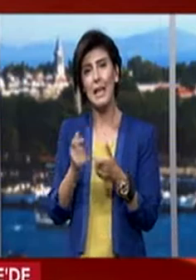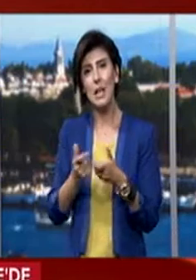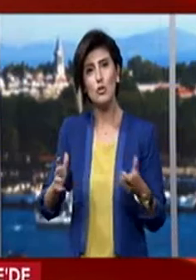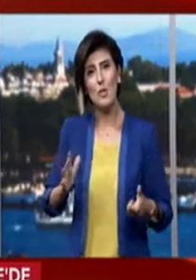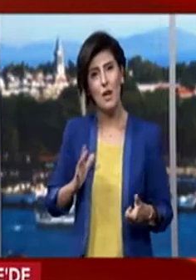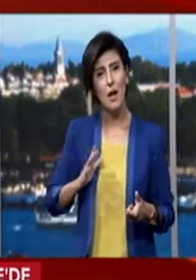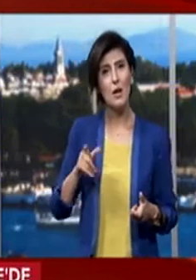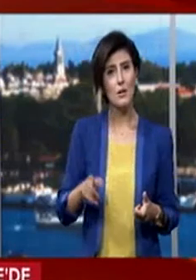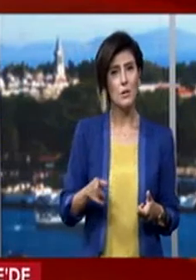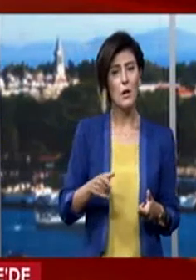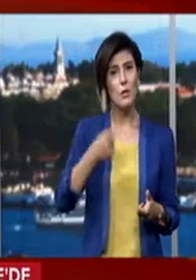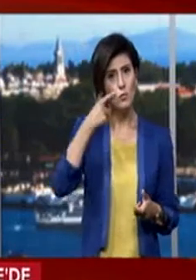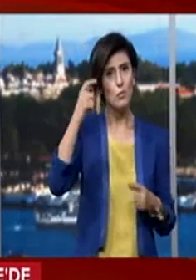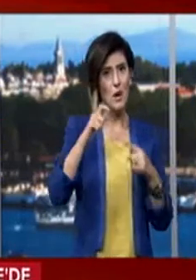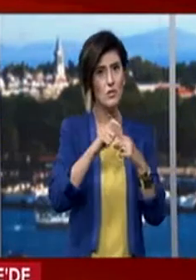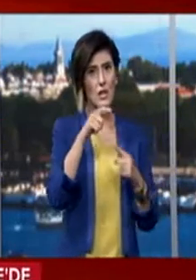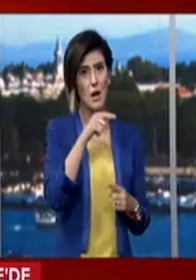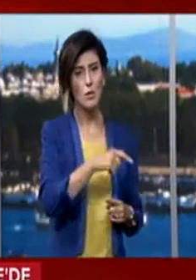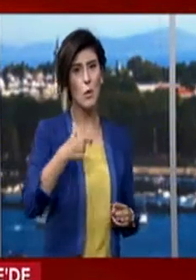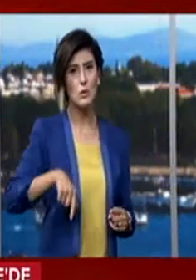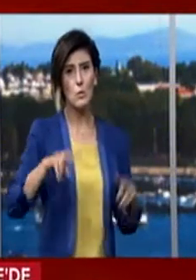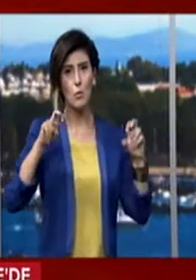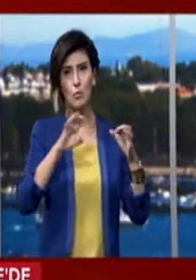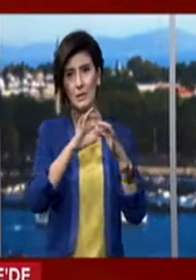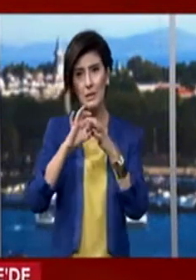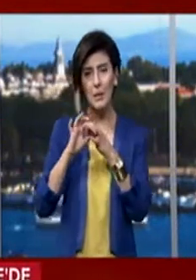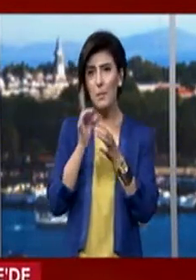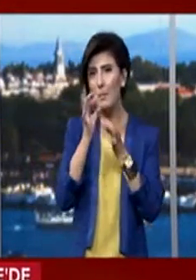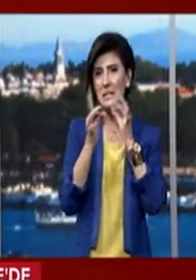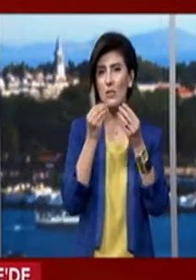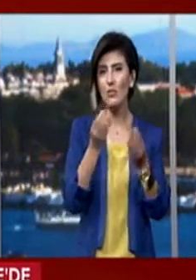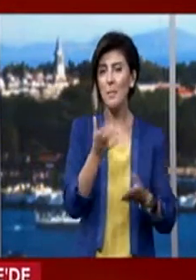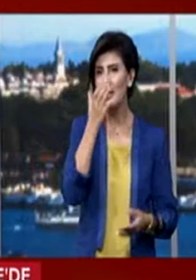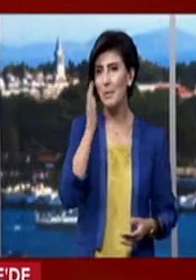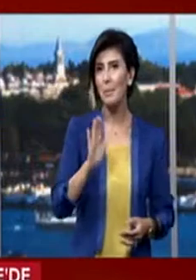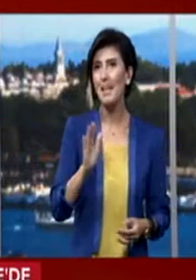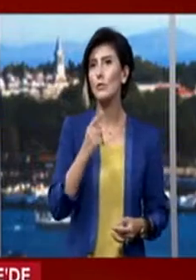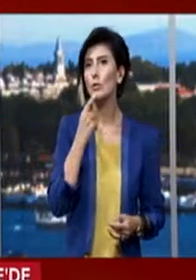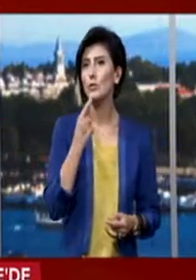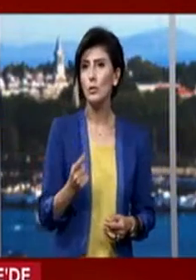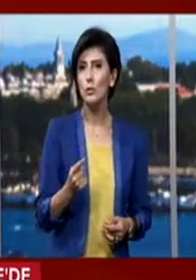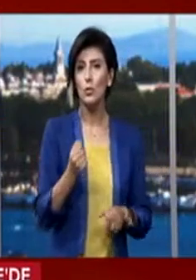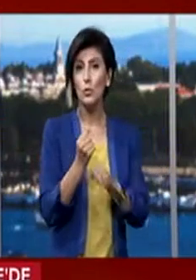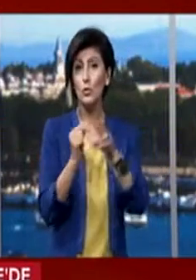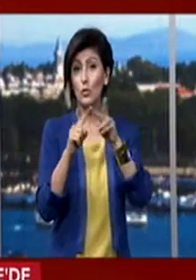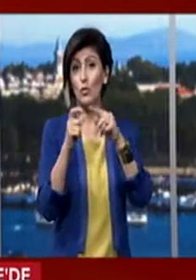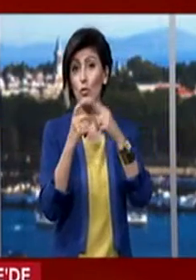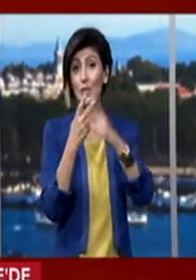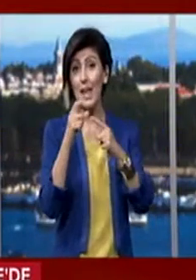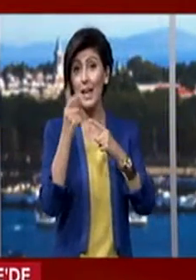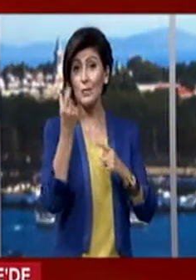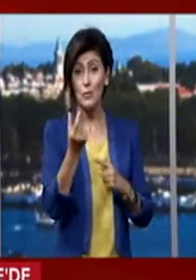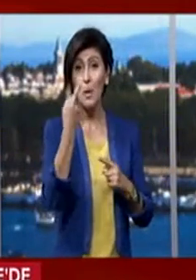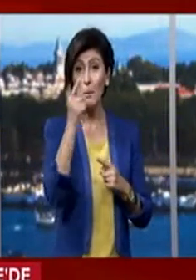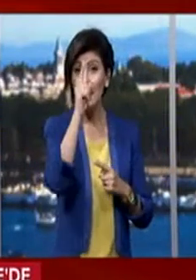var. Cumhurbaşkanı Recep Tayyip Erdoğan'ın da özellikle bu konuyla ilgili mesajlar vermesini bekliyoruz diyelim. Rize Güneysu'dan 1130